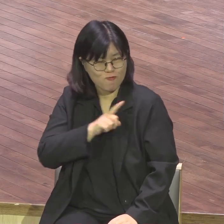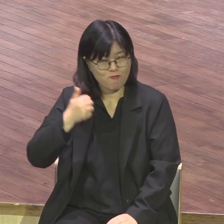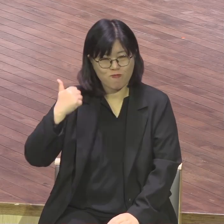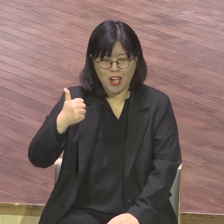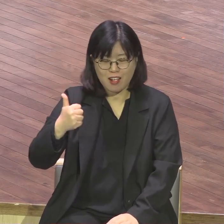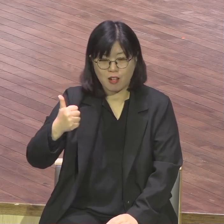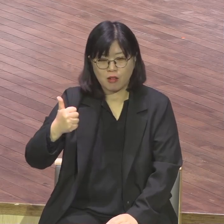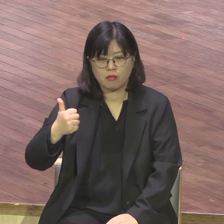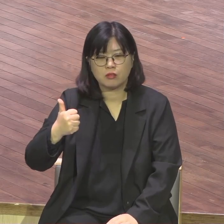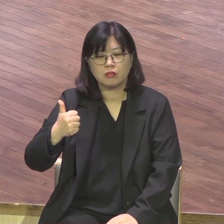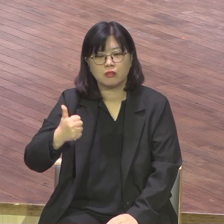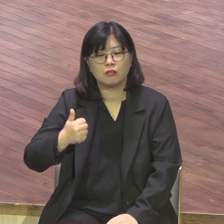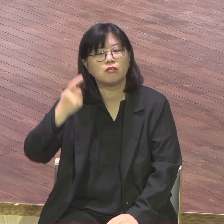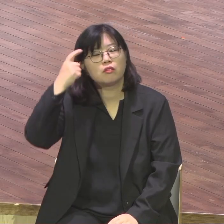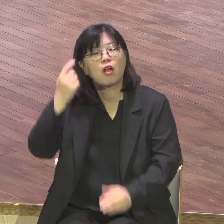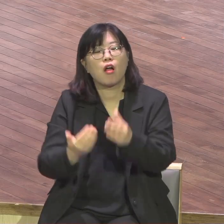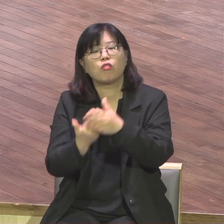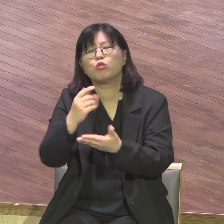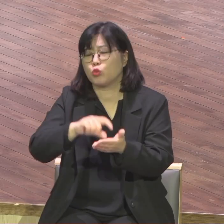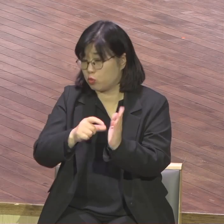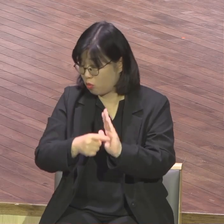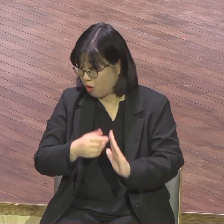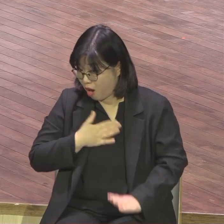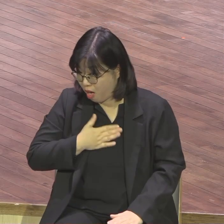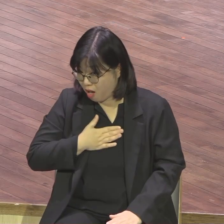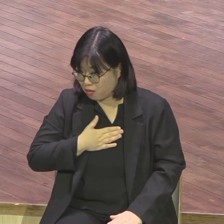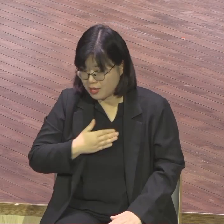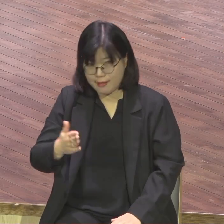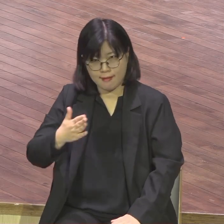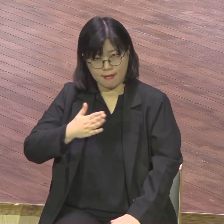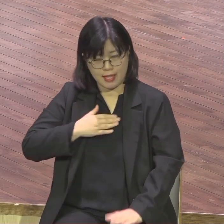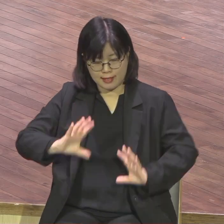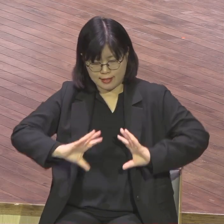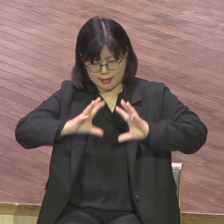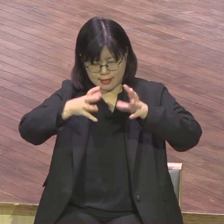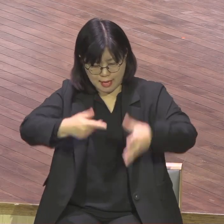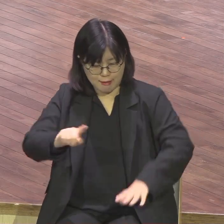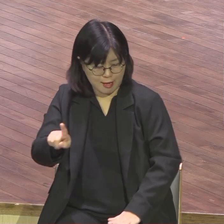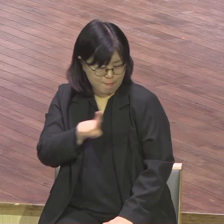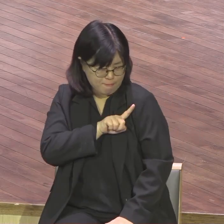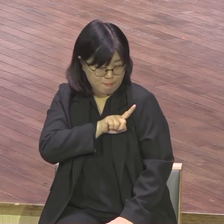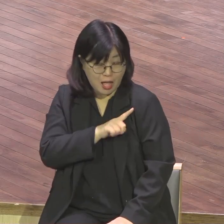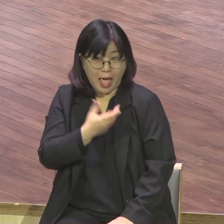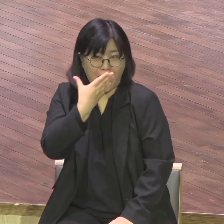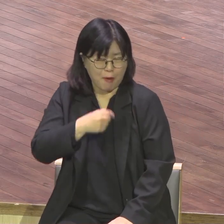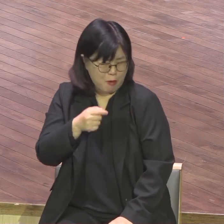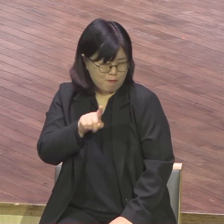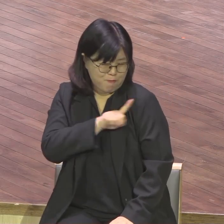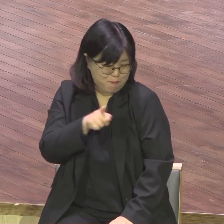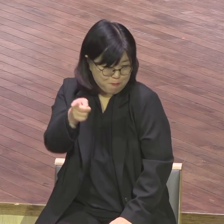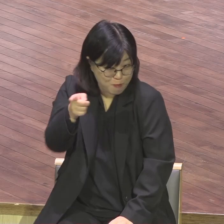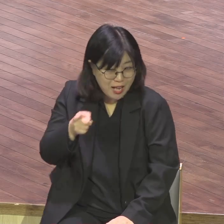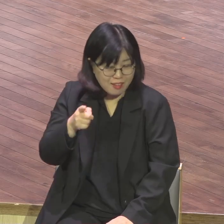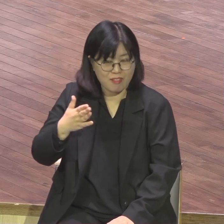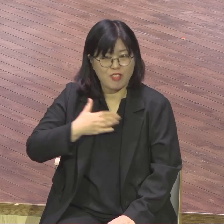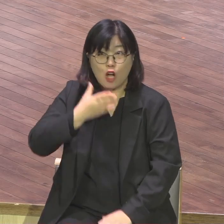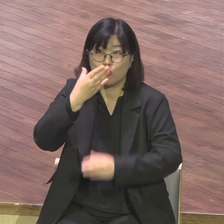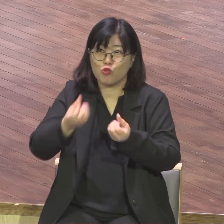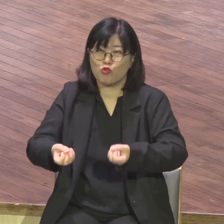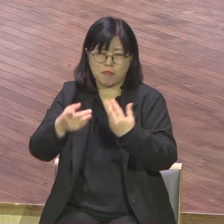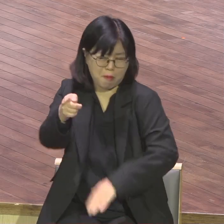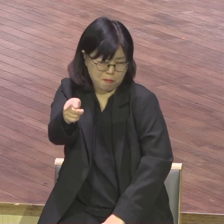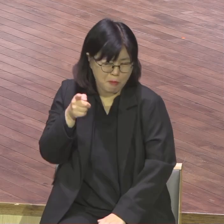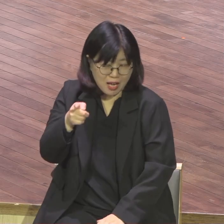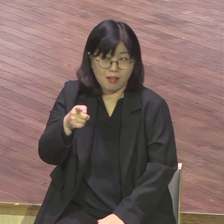한 번 더 합니다. 내가 가장 행복한 사람이다. 내가 가장 축복받은 사람이다. 하나님 나를